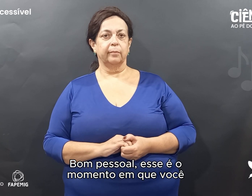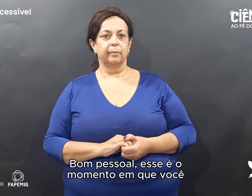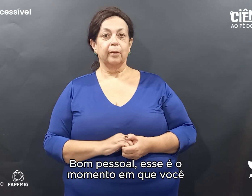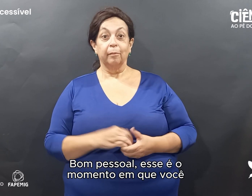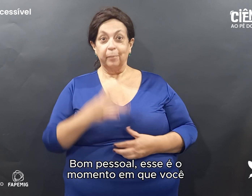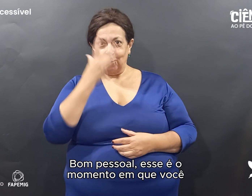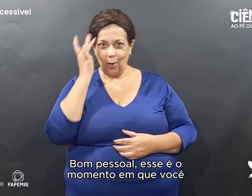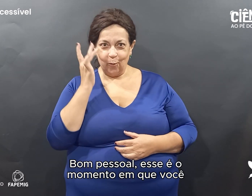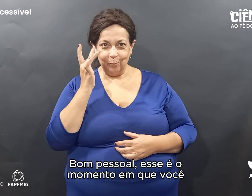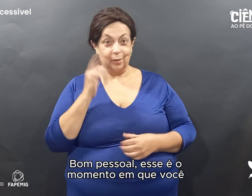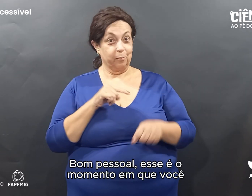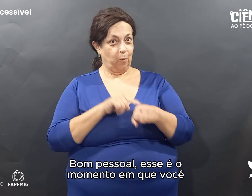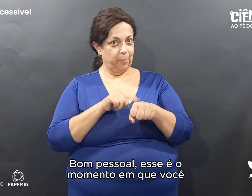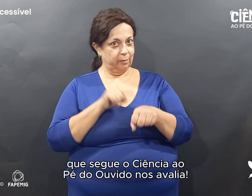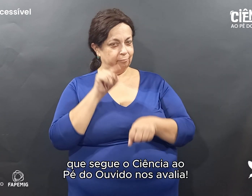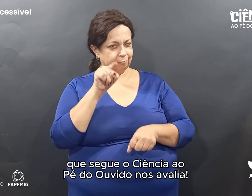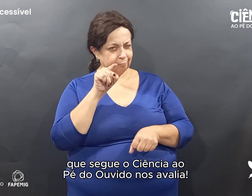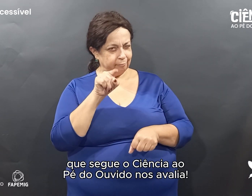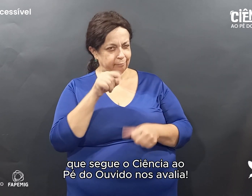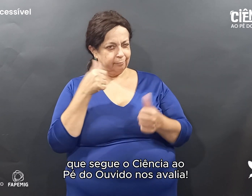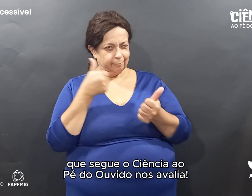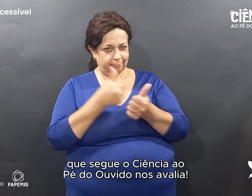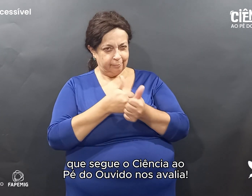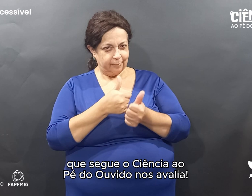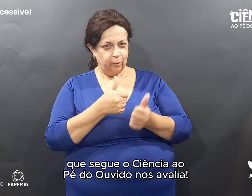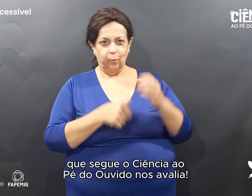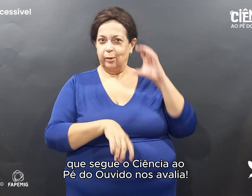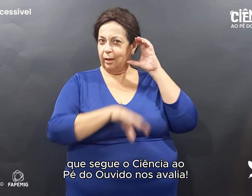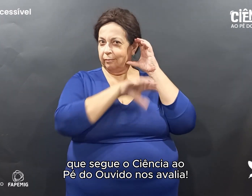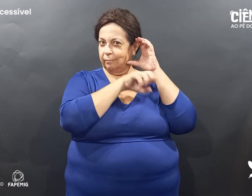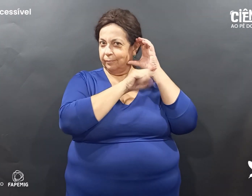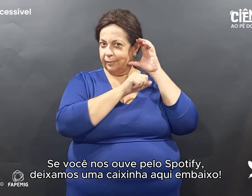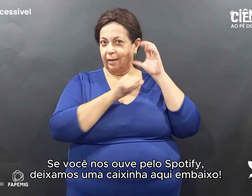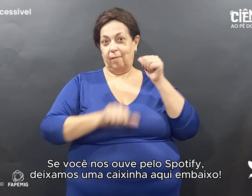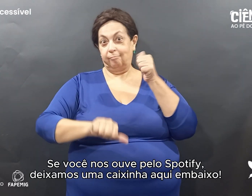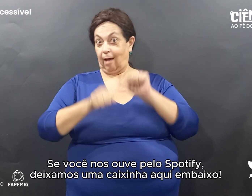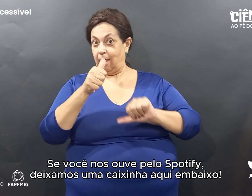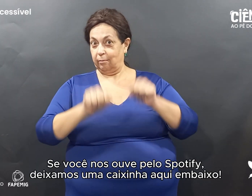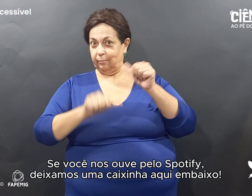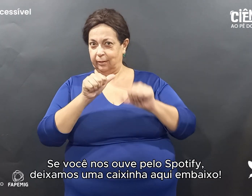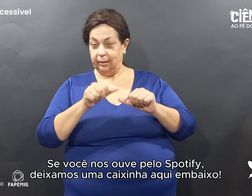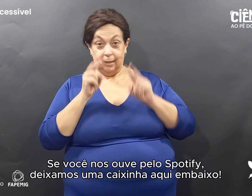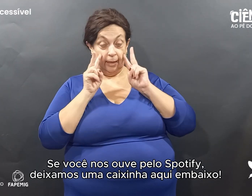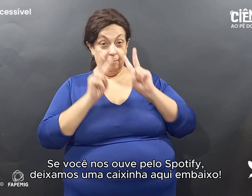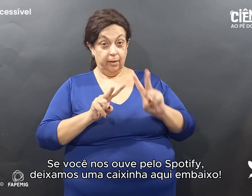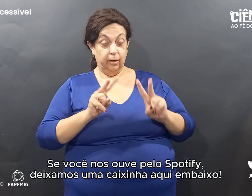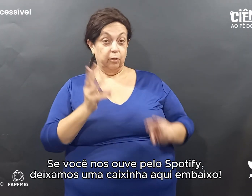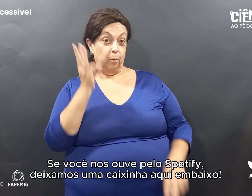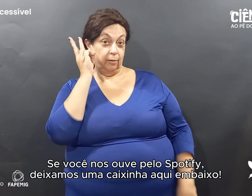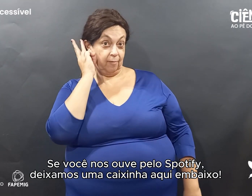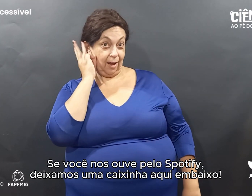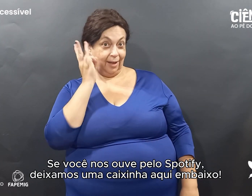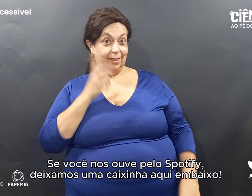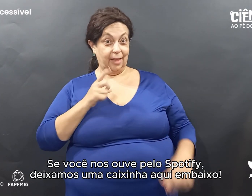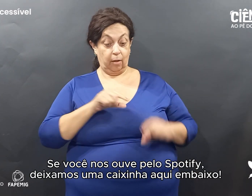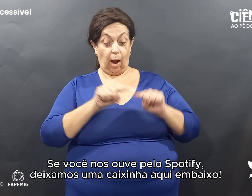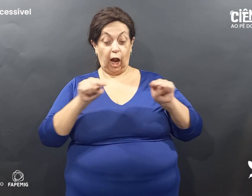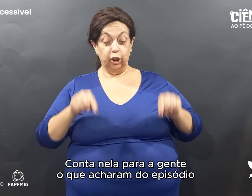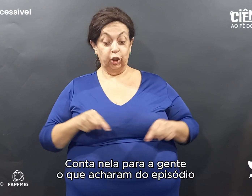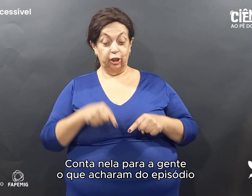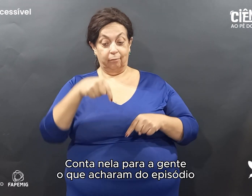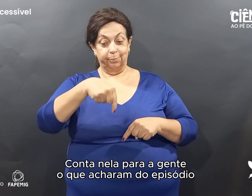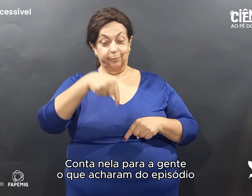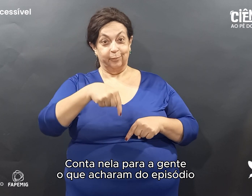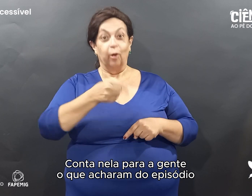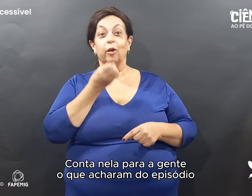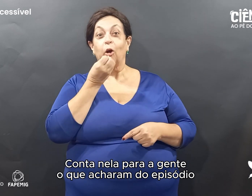Bom, pessoal, esse é o momento em que você que segue o Ciência ao Pé do Ouvido nos avalia. Se você nos ouve pelo Spotify, deixamos uma caixinha aqui embaixo.